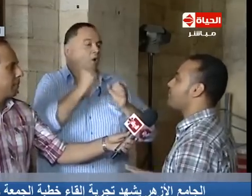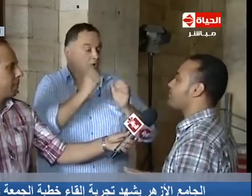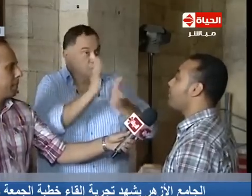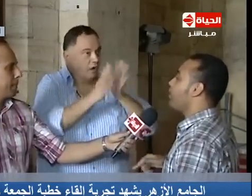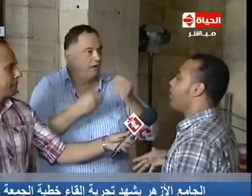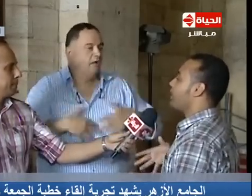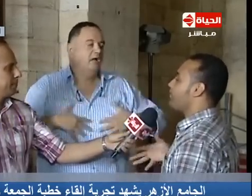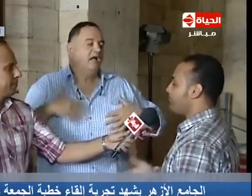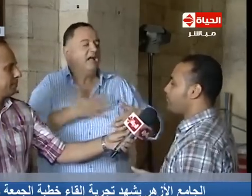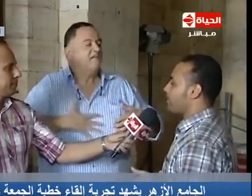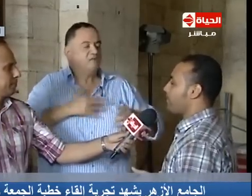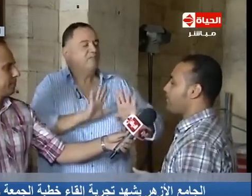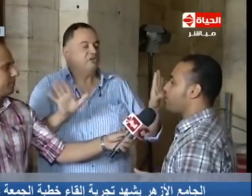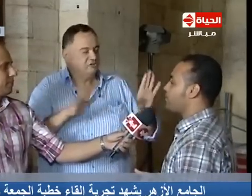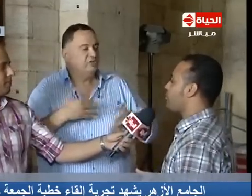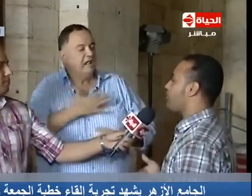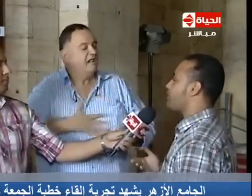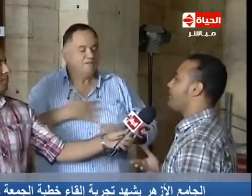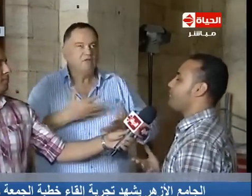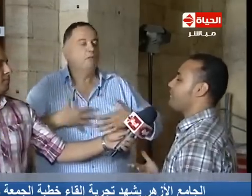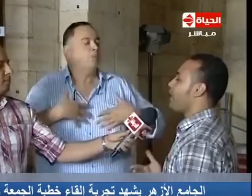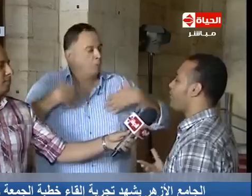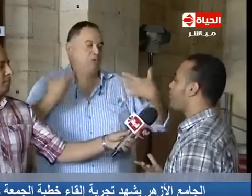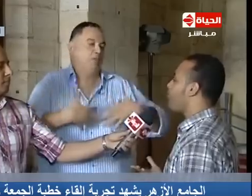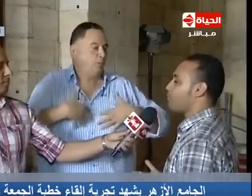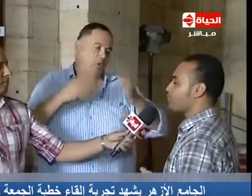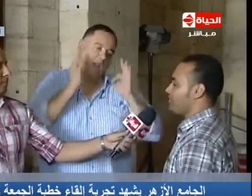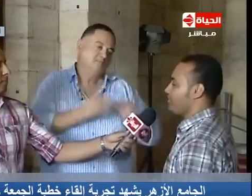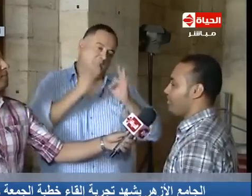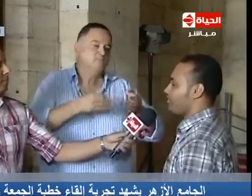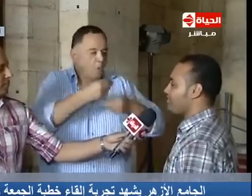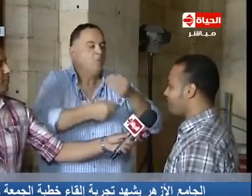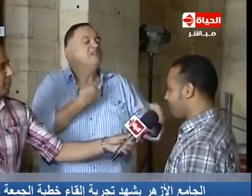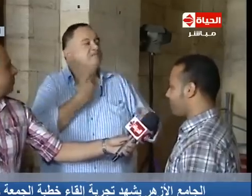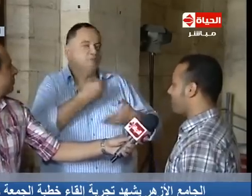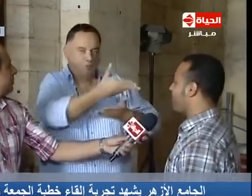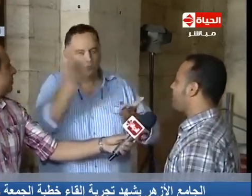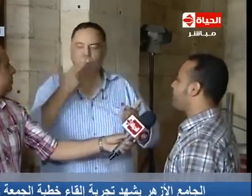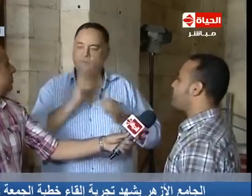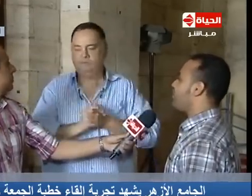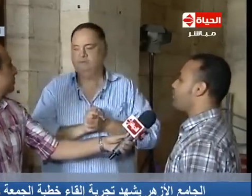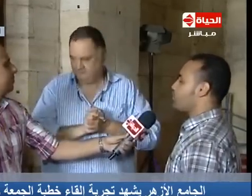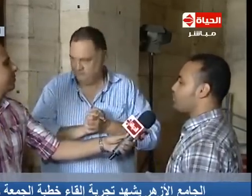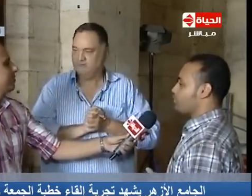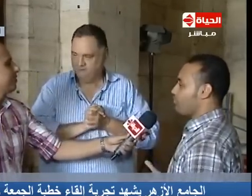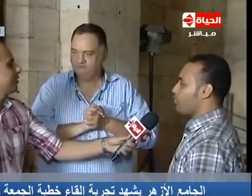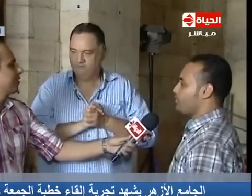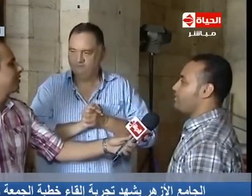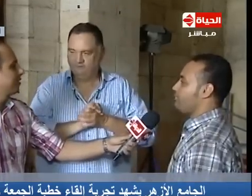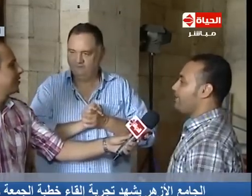اصلا ما في مترجمه لغه الاشاره، فاصبح ان في اتاحه فكلهم مبسوطين النهارده. فان شاء الله يكون كل الصم موجودين بعد كده